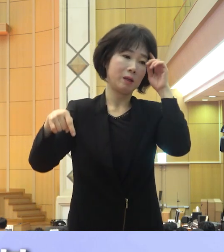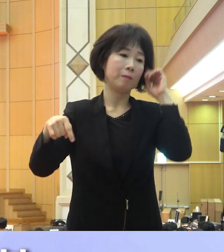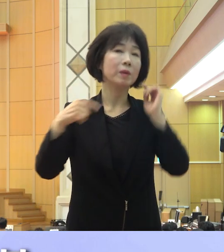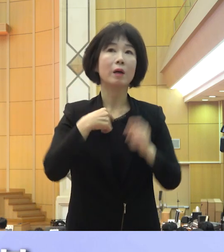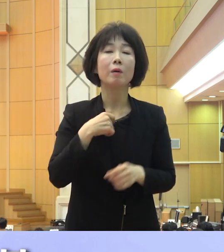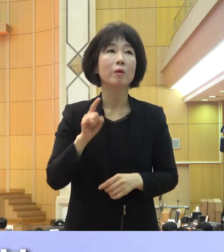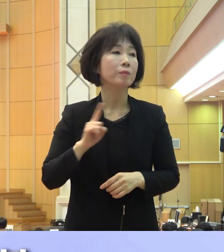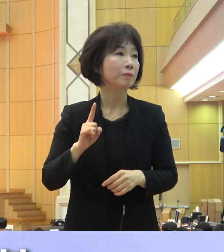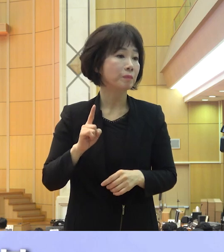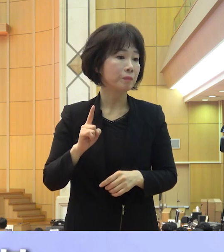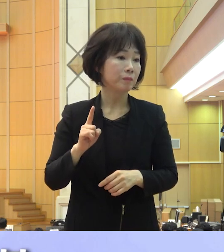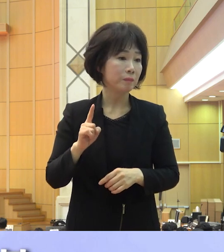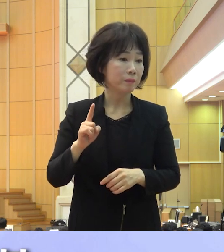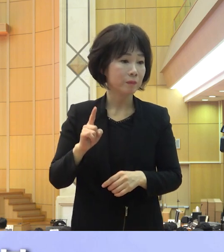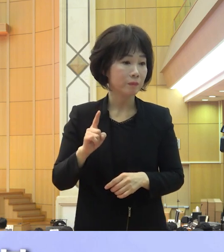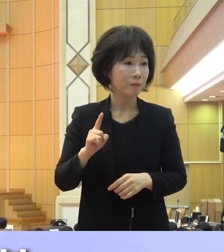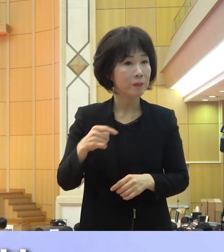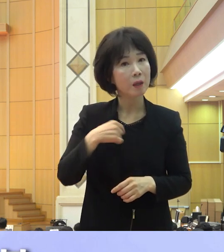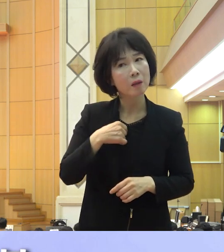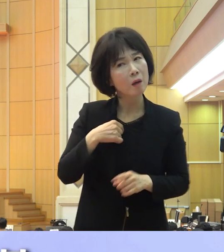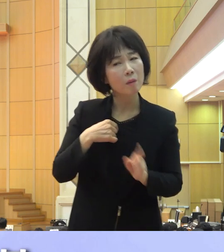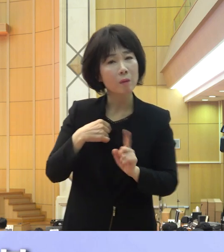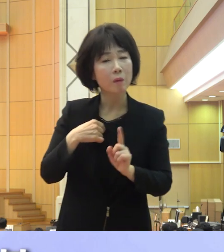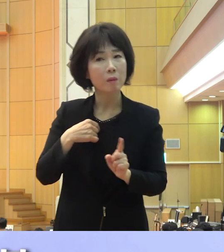제가 그냥 대략